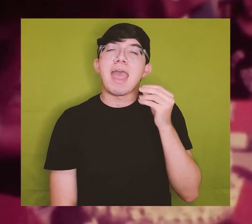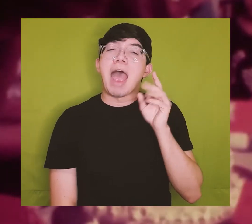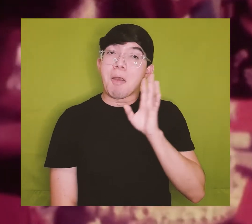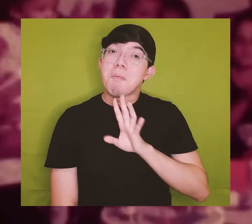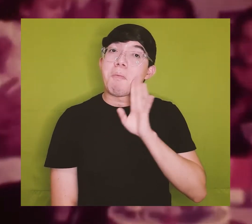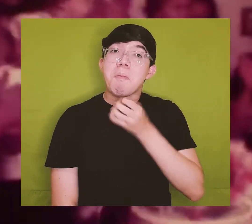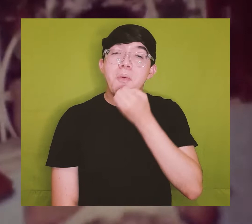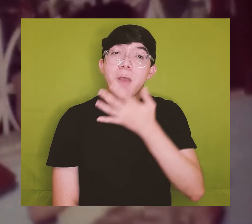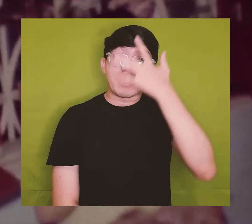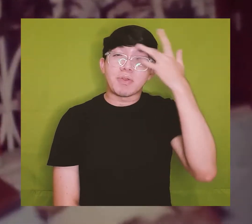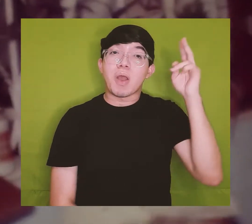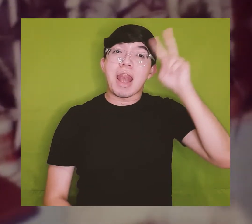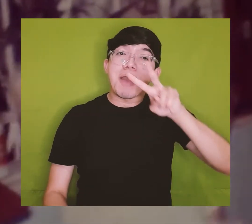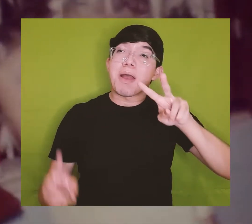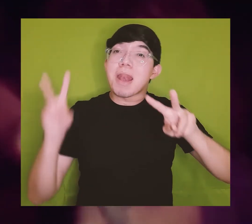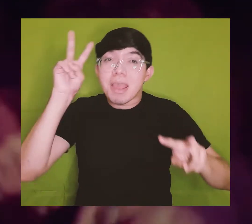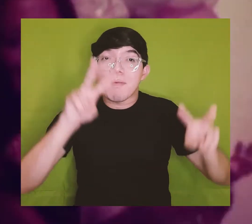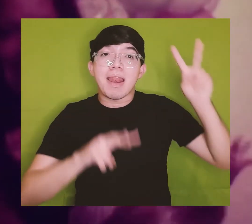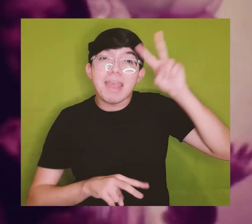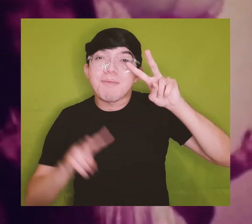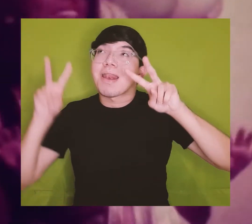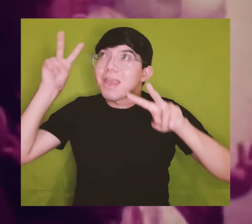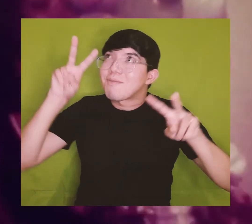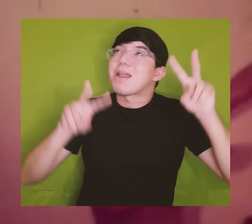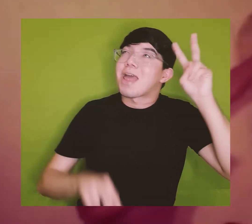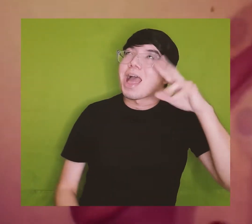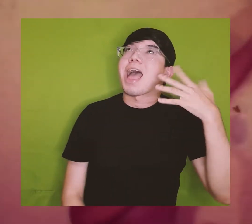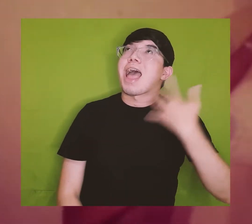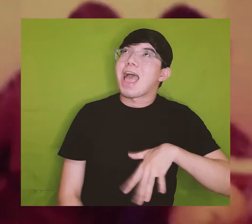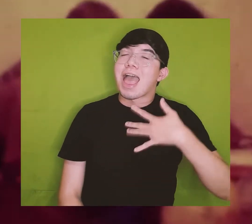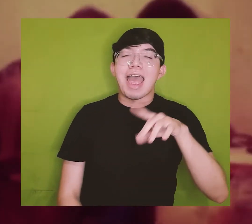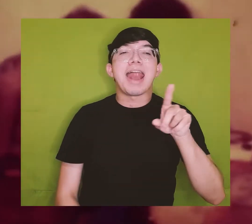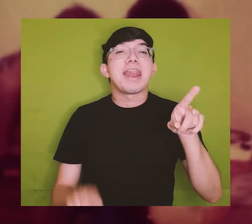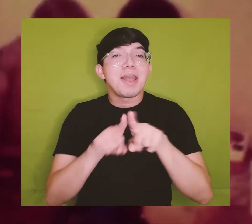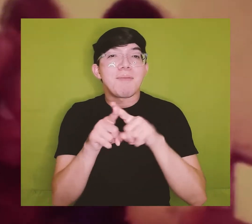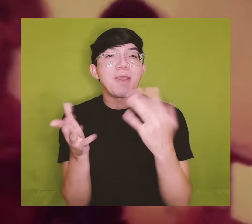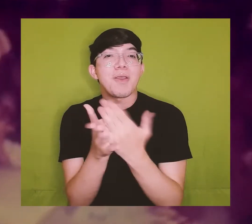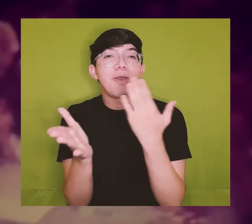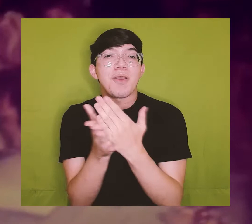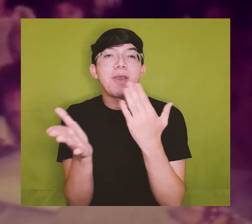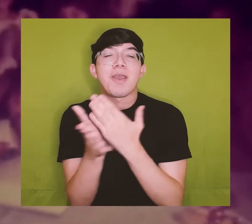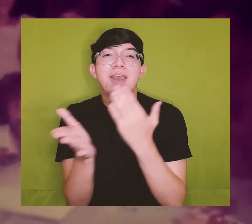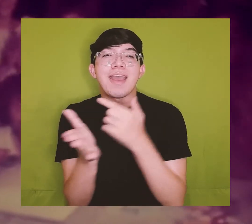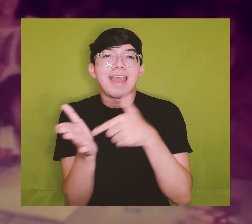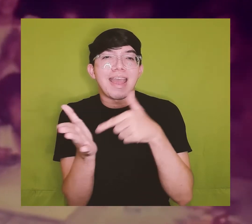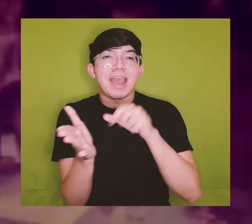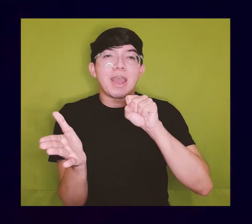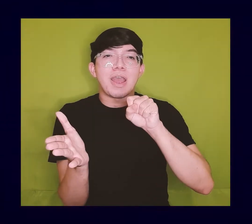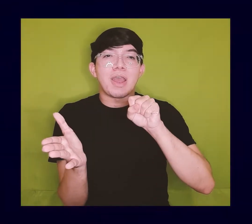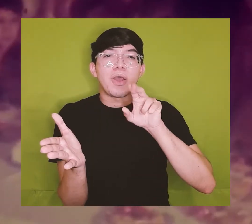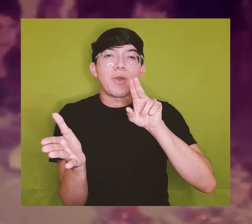que lembram das coisas, né? E aí tem um dos filmes, né, que é o Super Memórias, que eu adoro ver aquelas coisas de